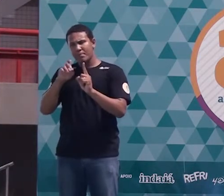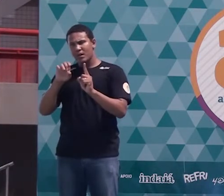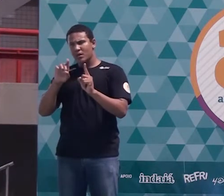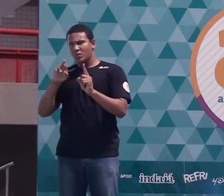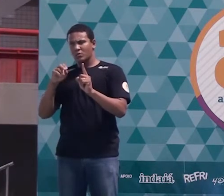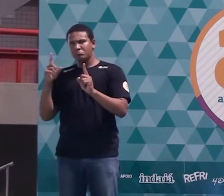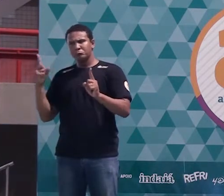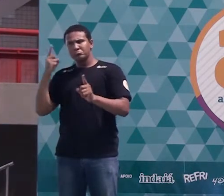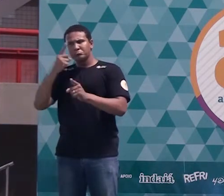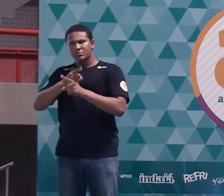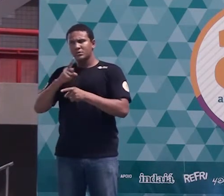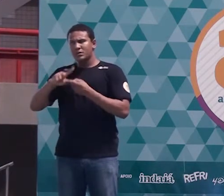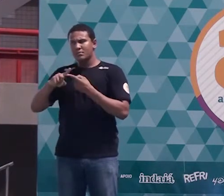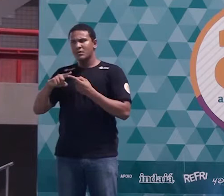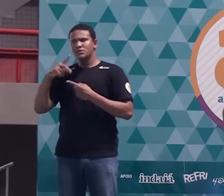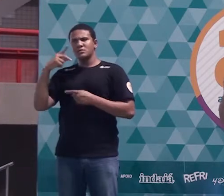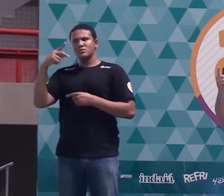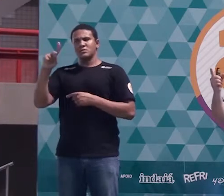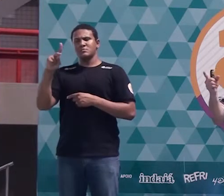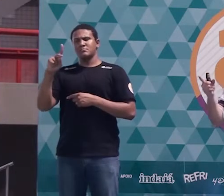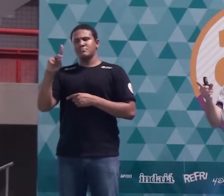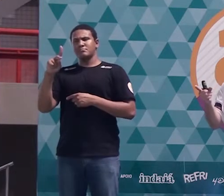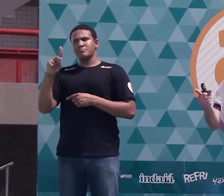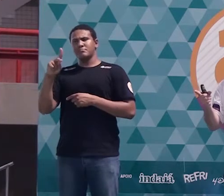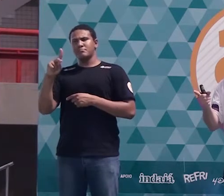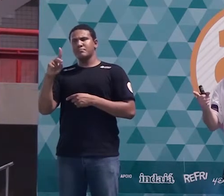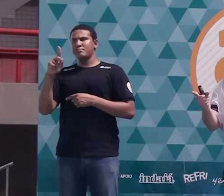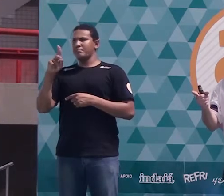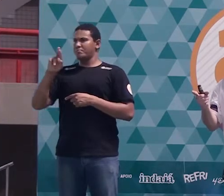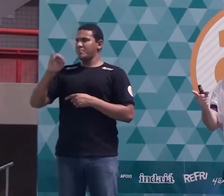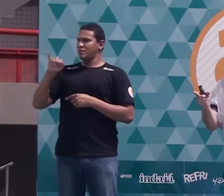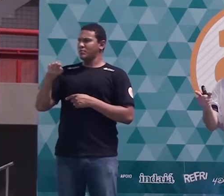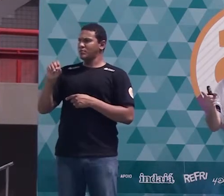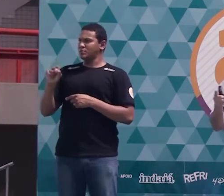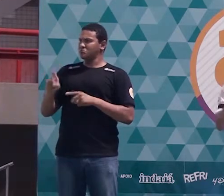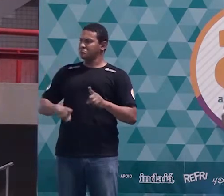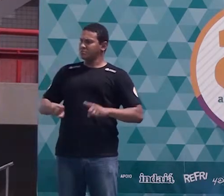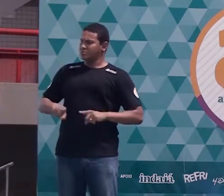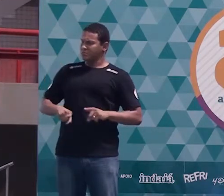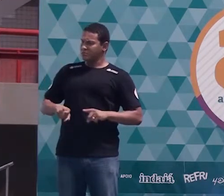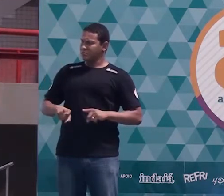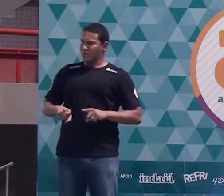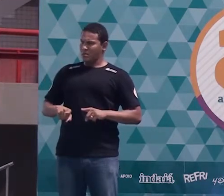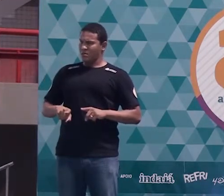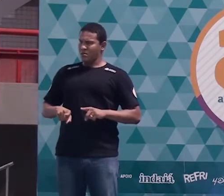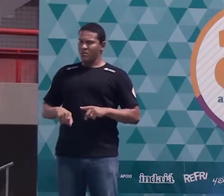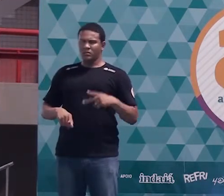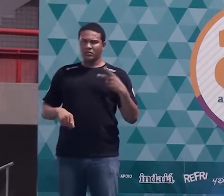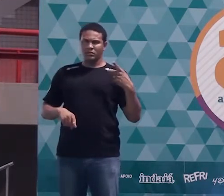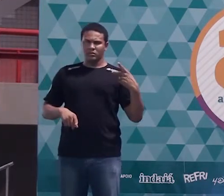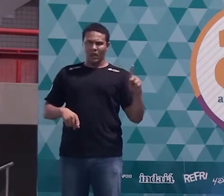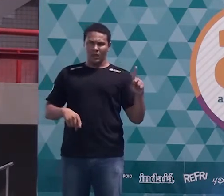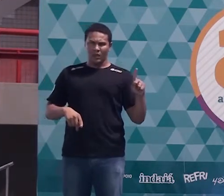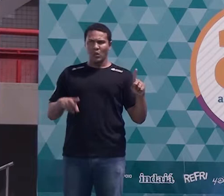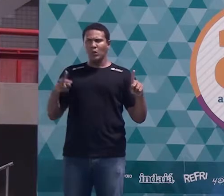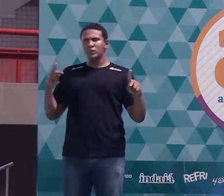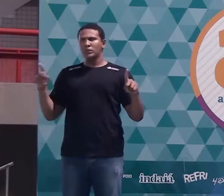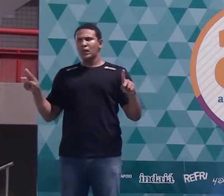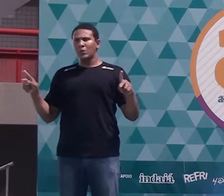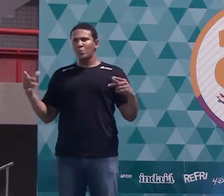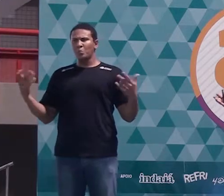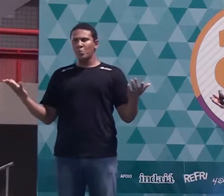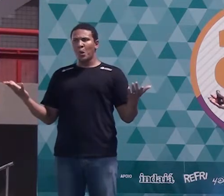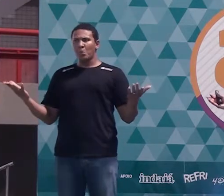seus primos. Foram os primos do Pedro ou foram os primos do João?